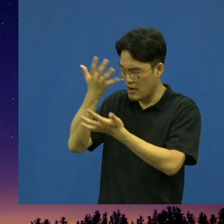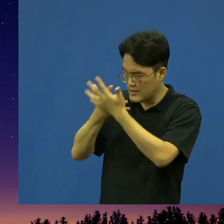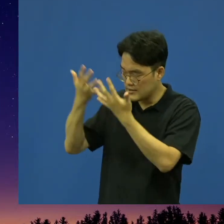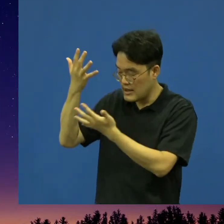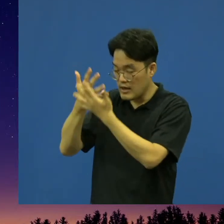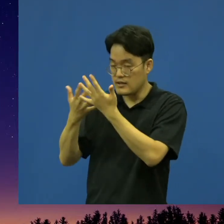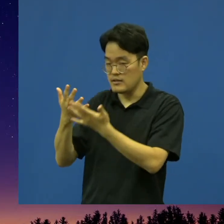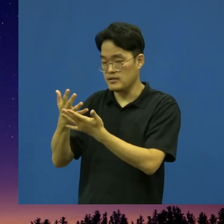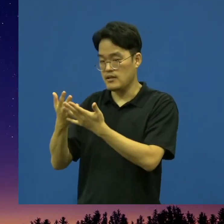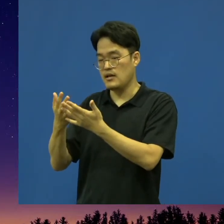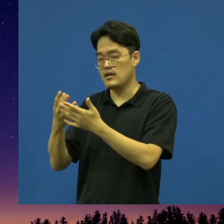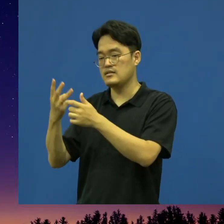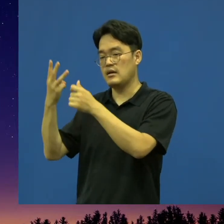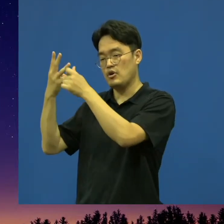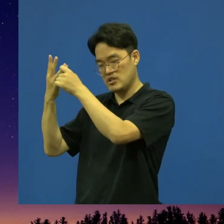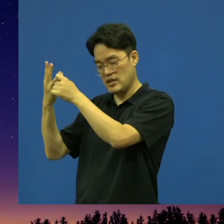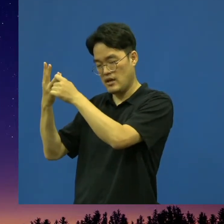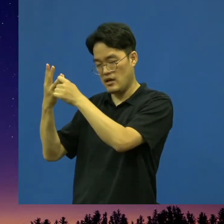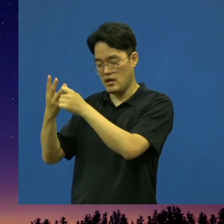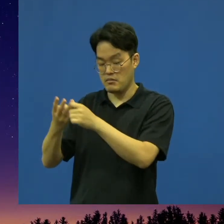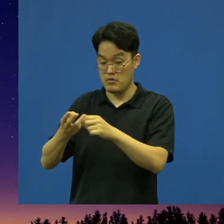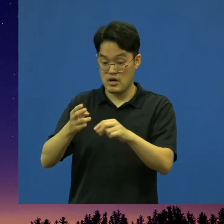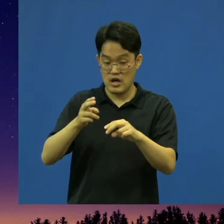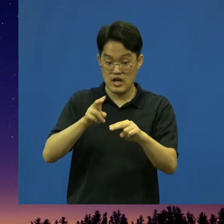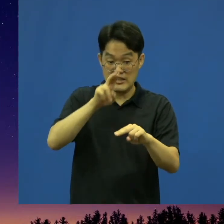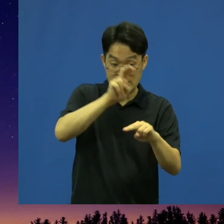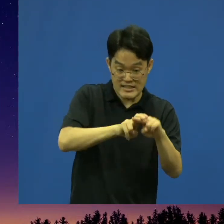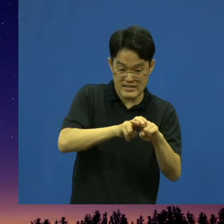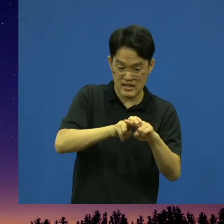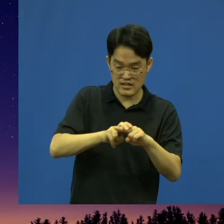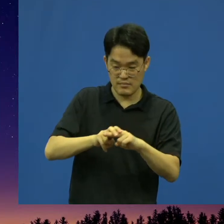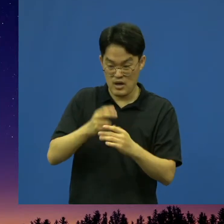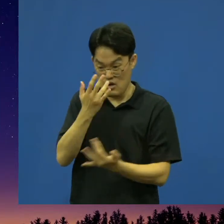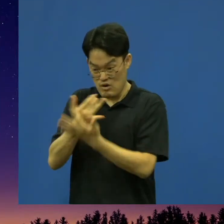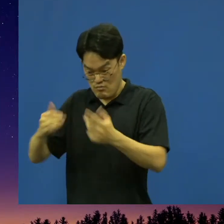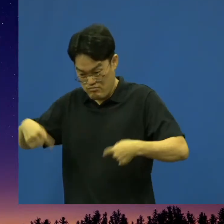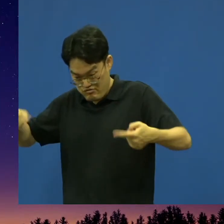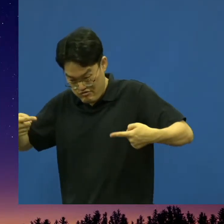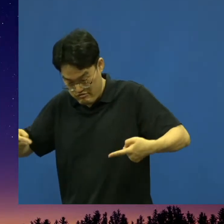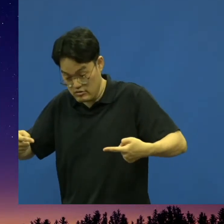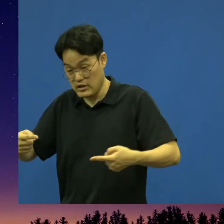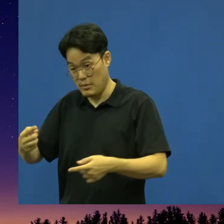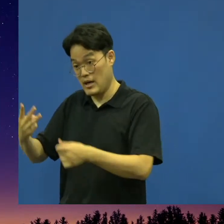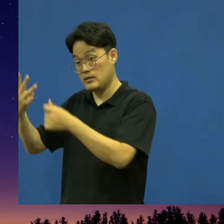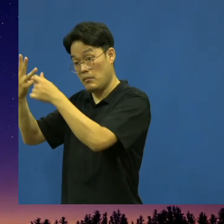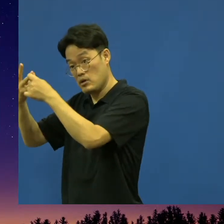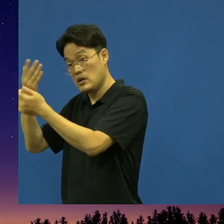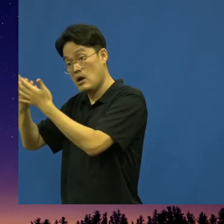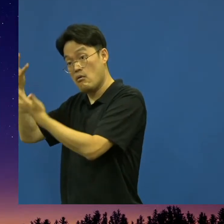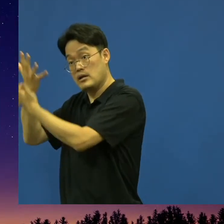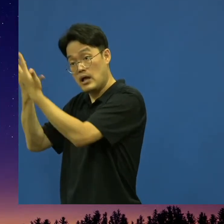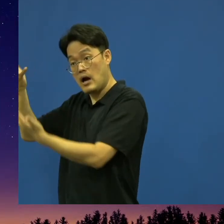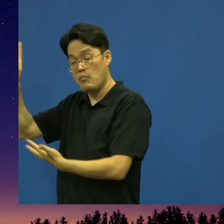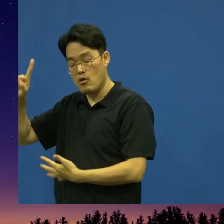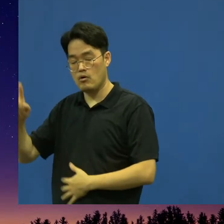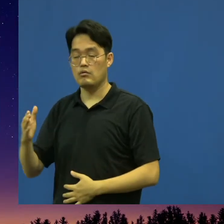번째로 데려가요. 여러분, 세 번째 한번 보십시오. 13절에 내가 또 밤 환상